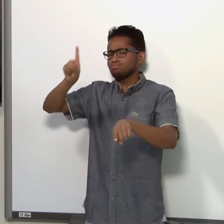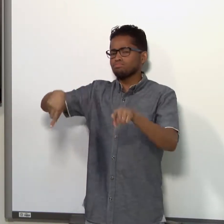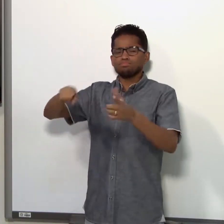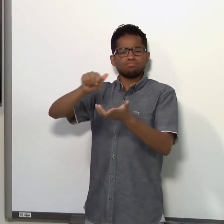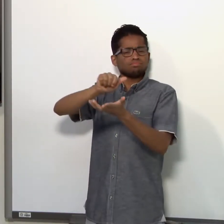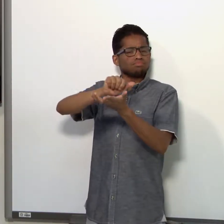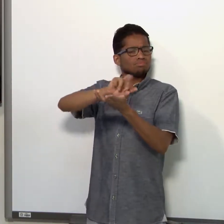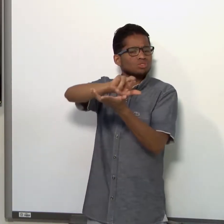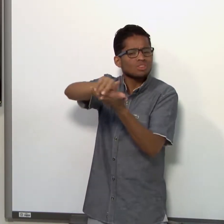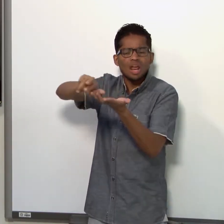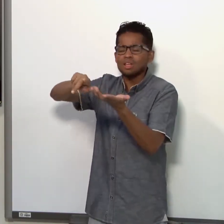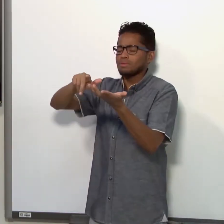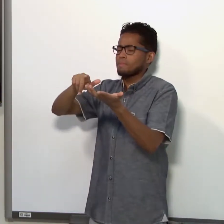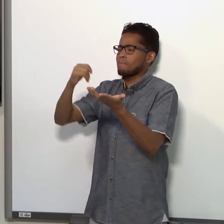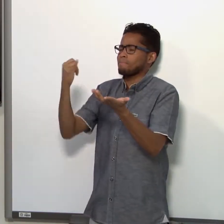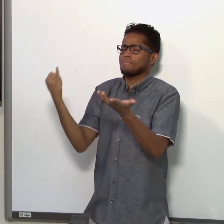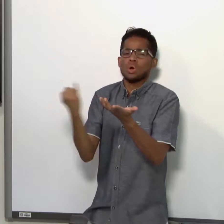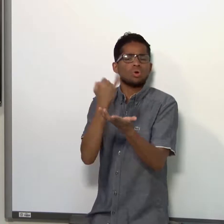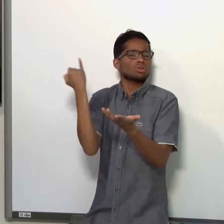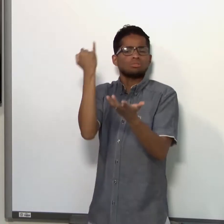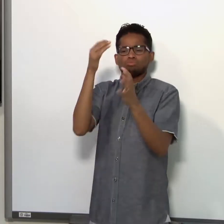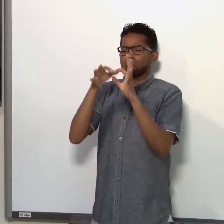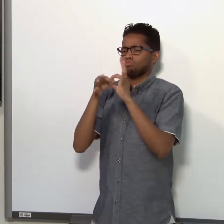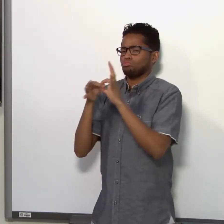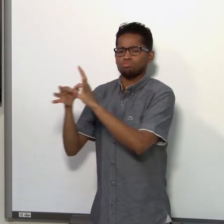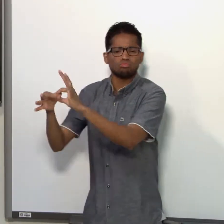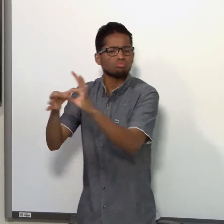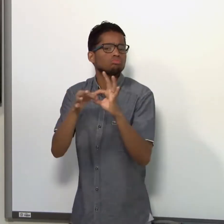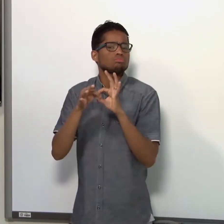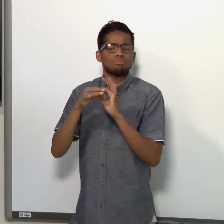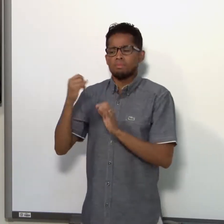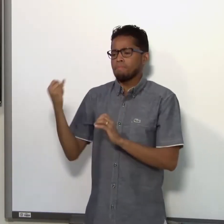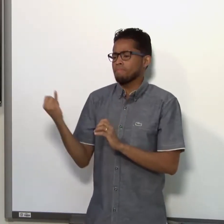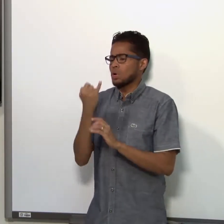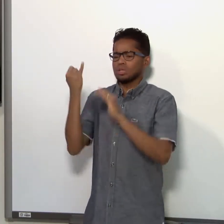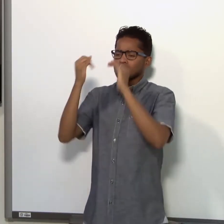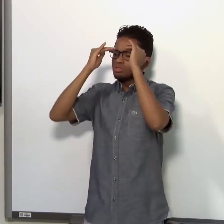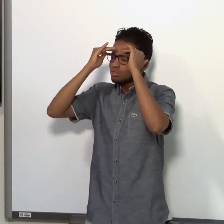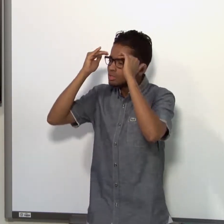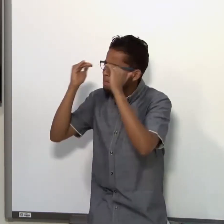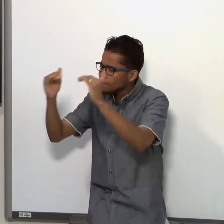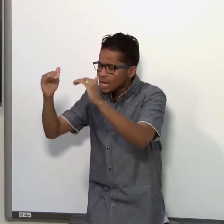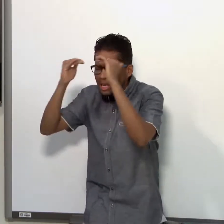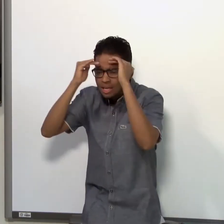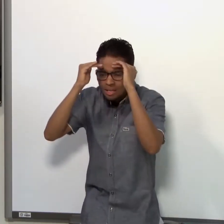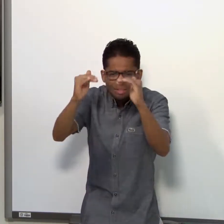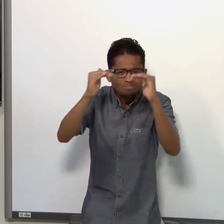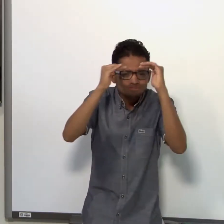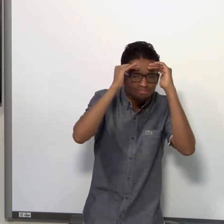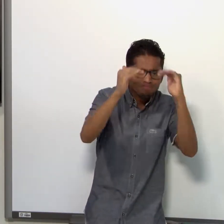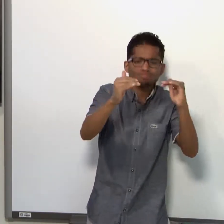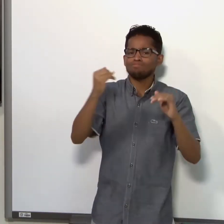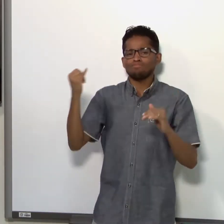estudos sobre multiculturalismo, mostrou a importância, a relevância de se